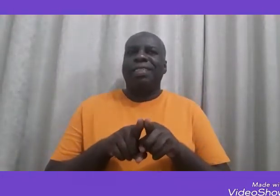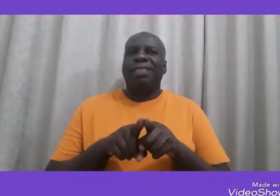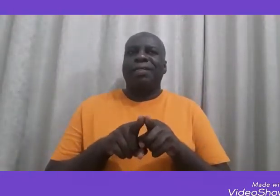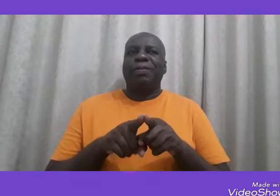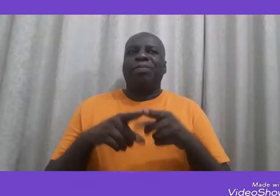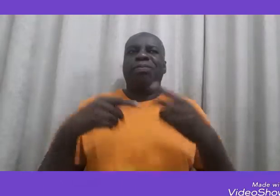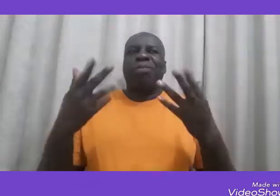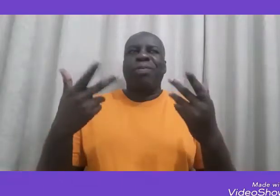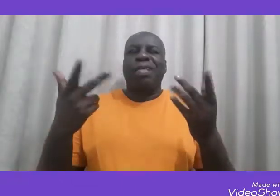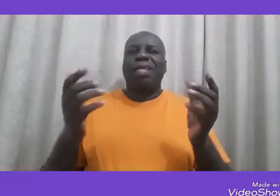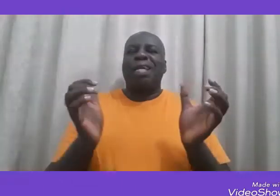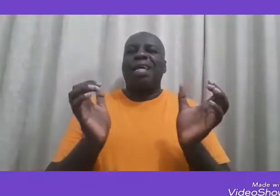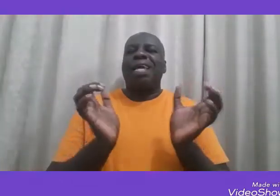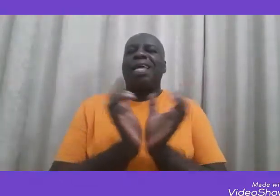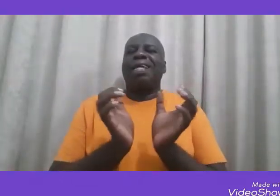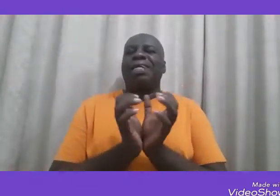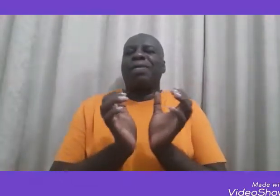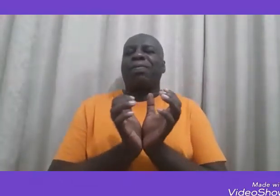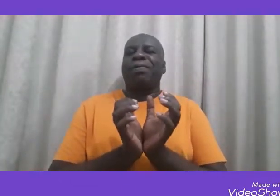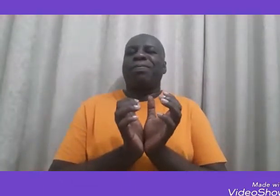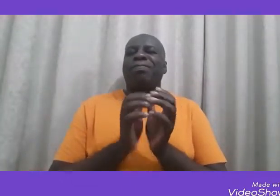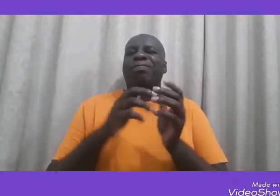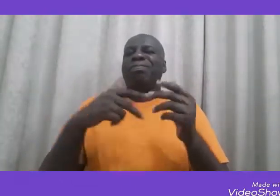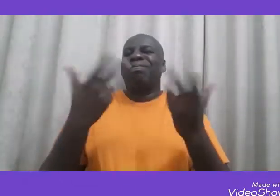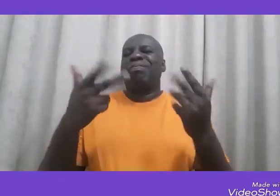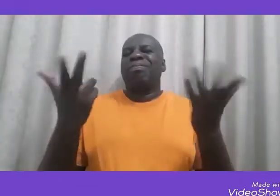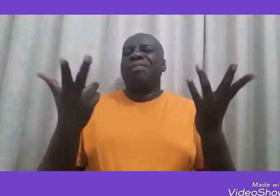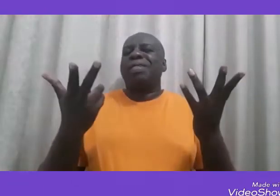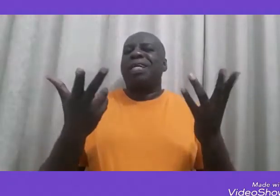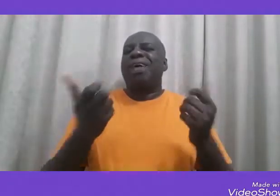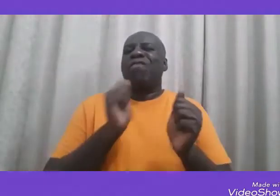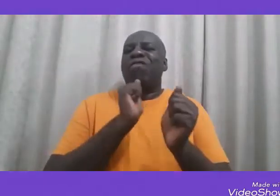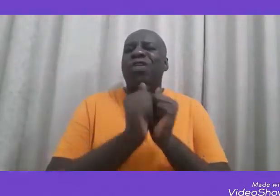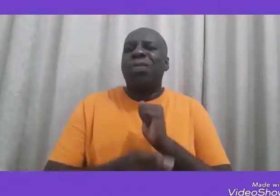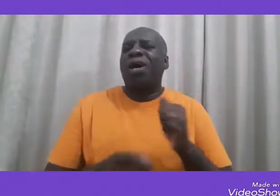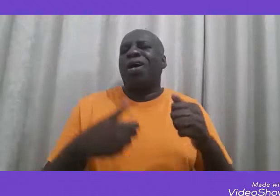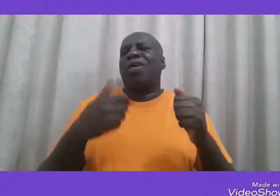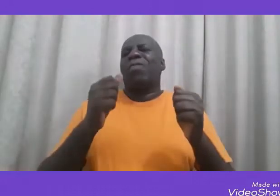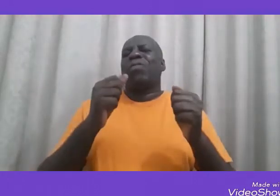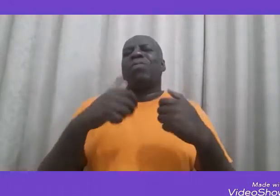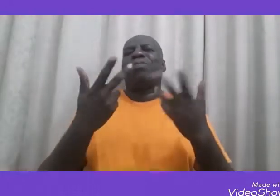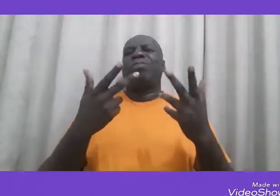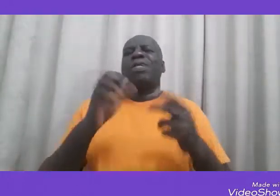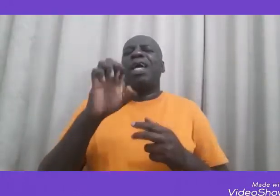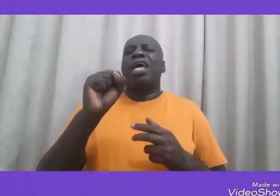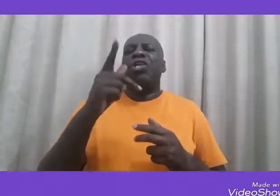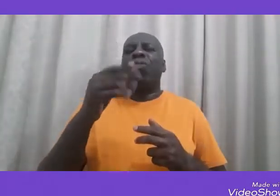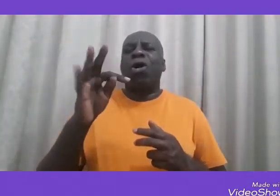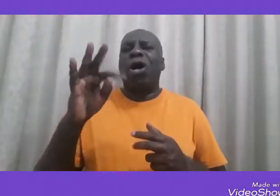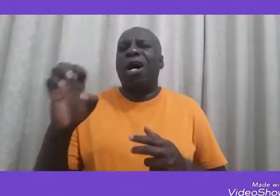12 dia, 2 quilos, R$3,38. Só até segunda, para Porto Velho. Volta às aulas e Mons Gonçalves.